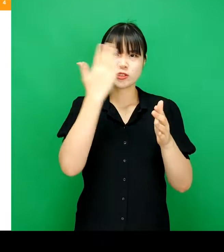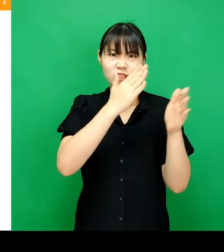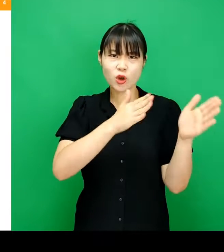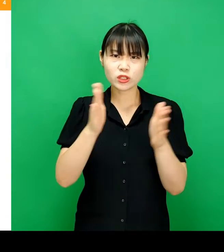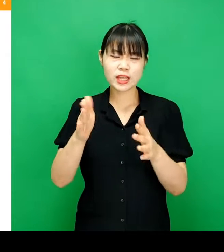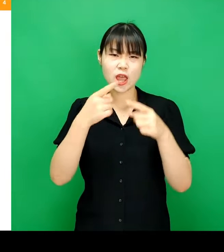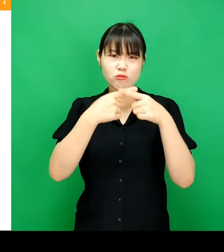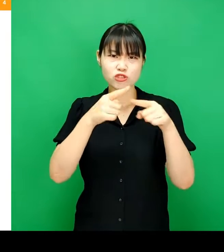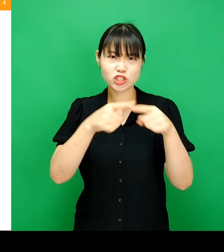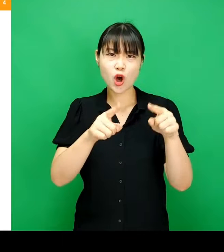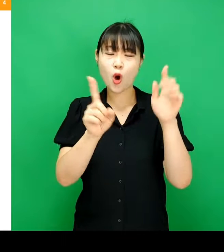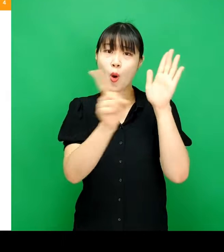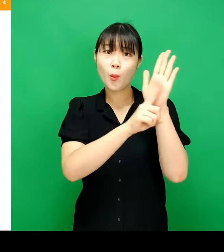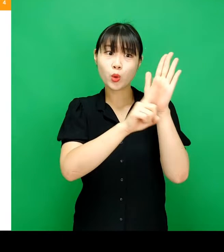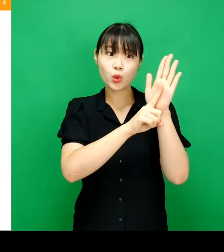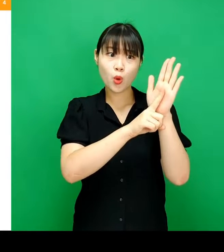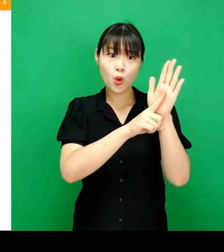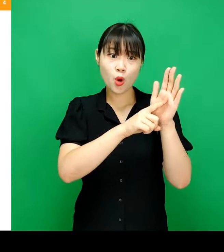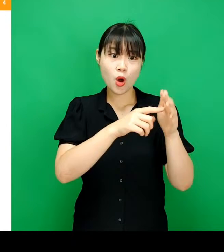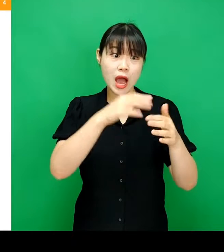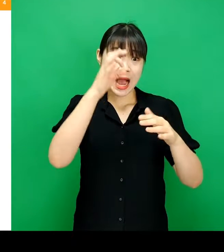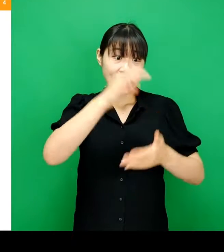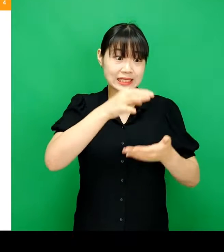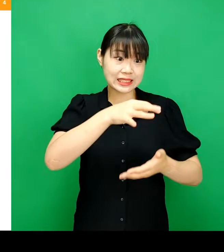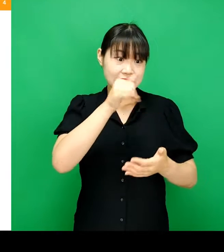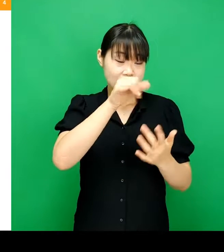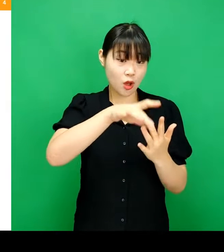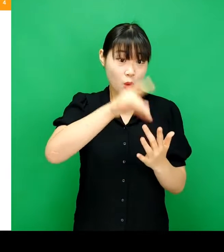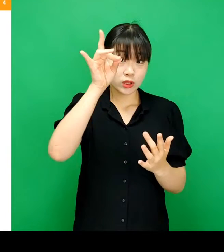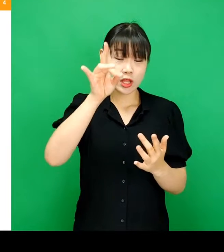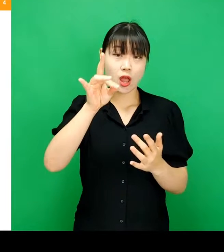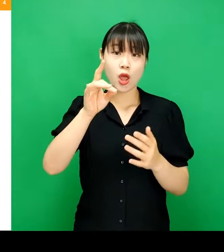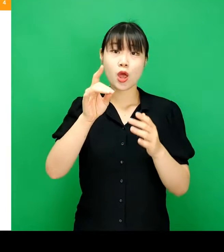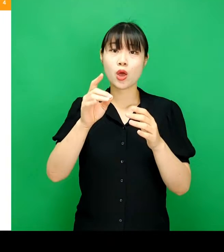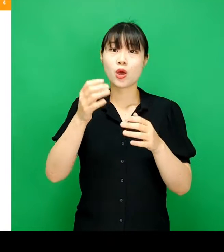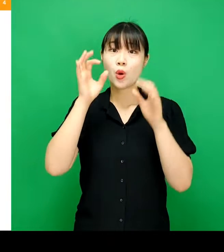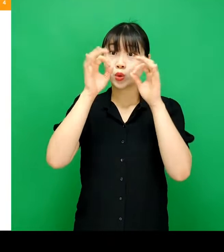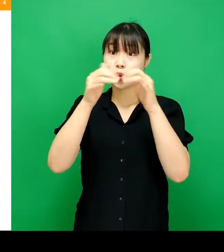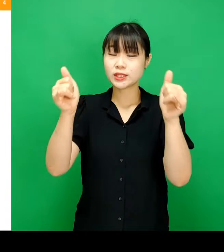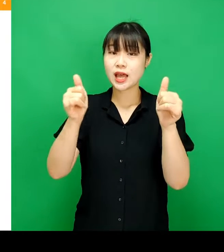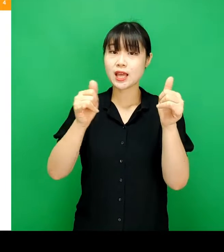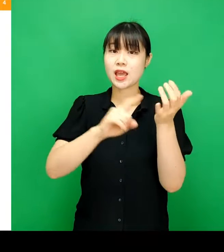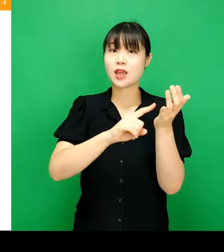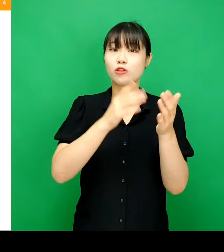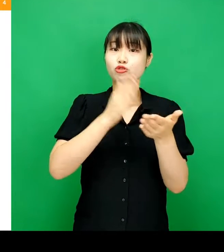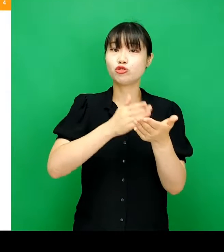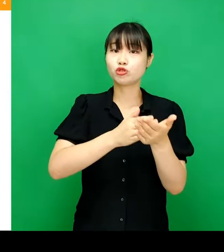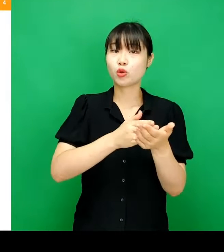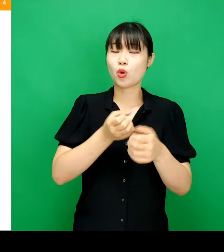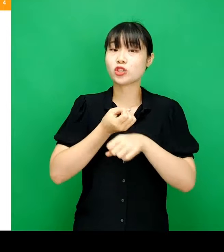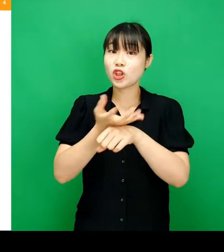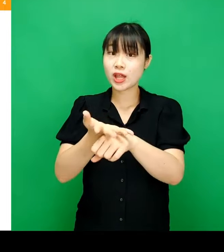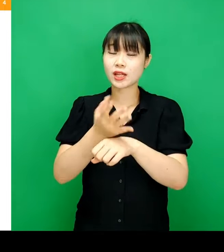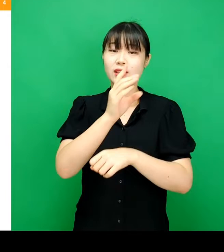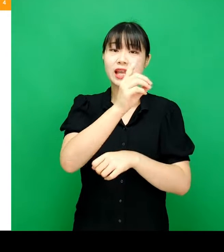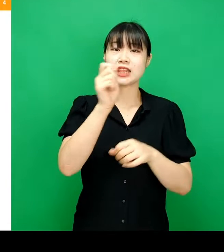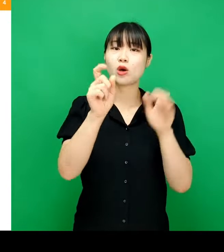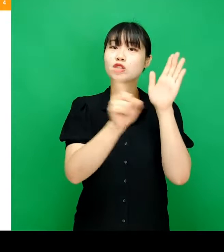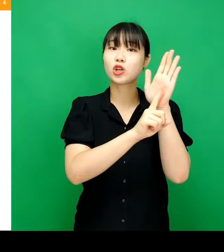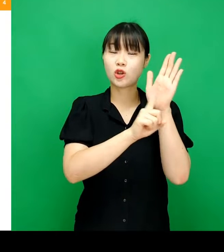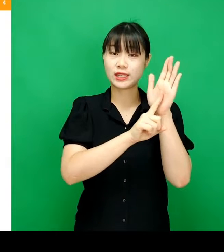이 자료들을 정제하고 분석해서 보도 가치가 있는 정보를 추출하고 독자에게 뉴스로 전달하는 것이 바로